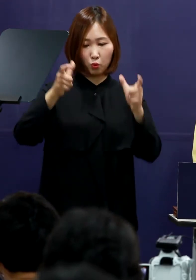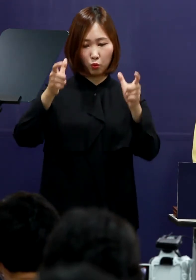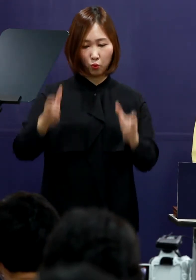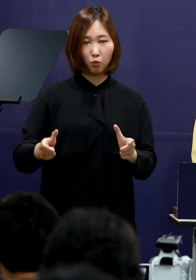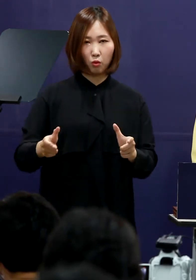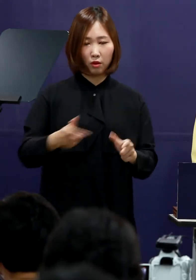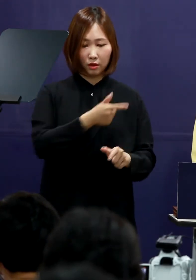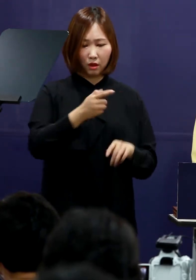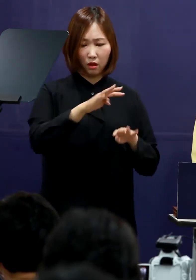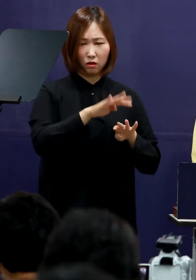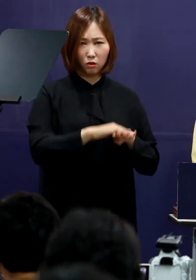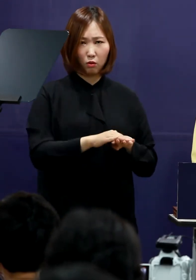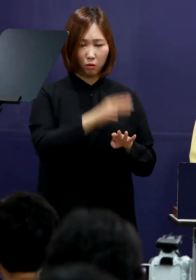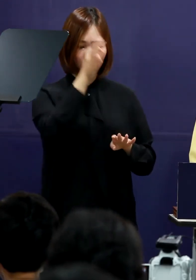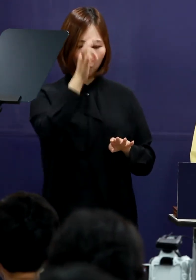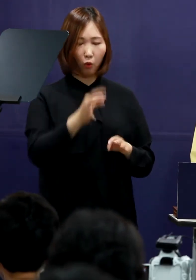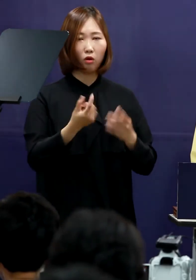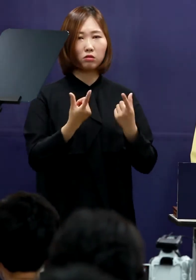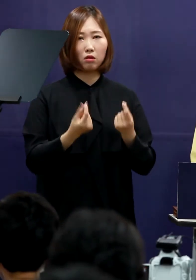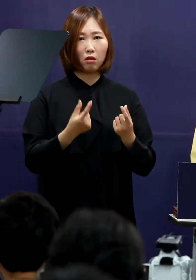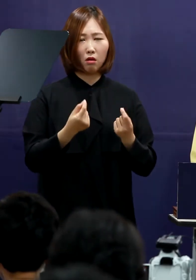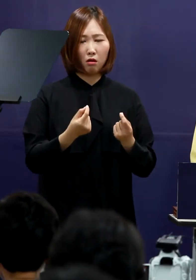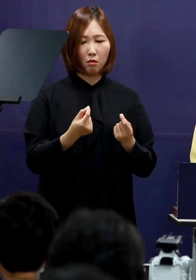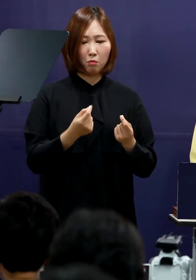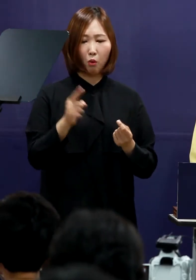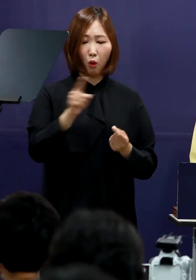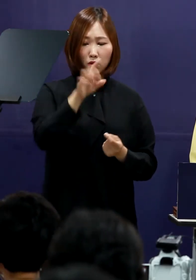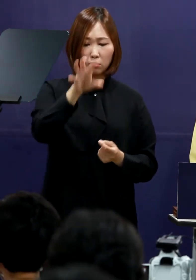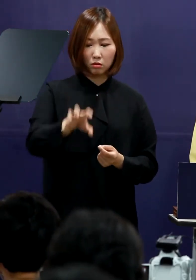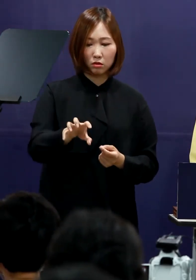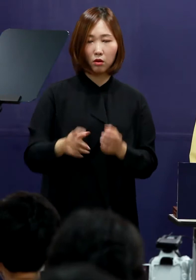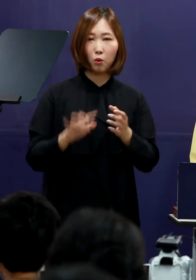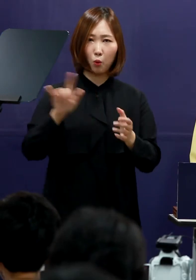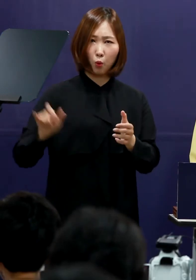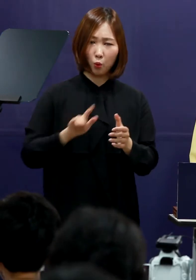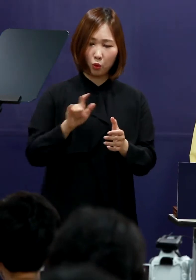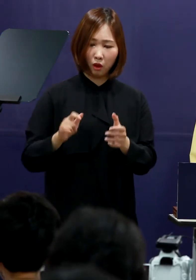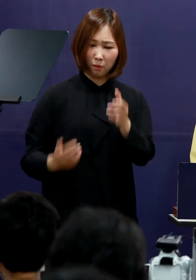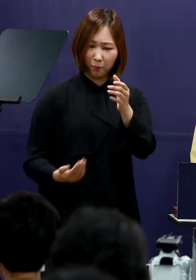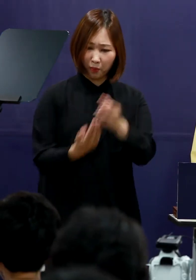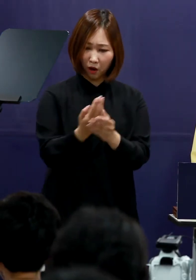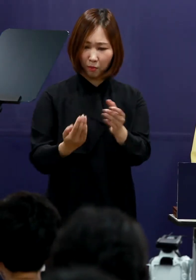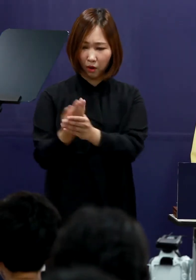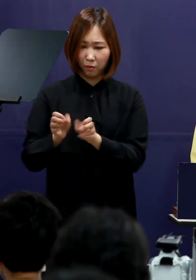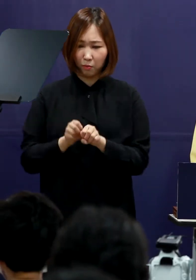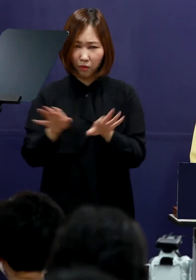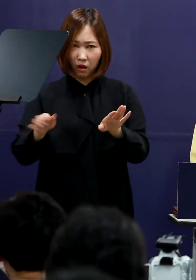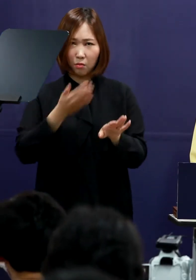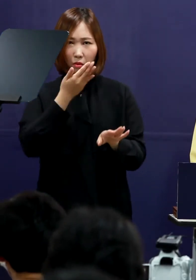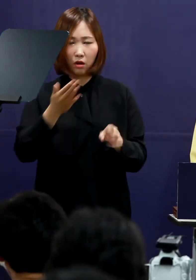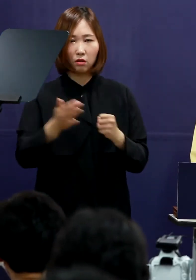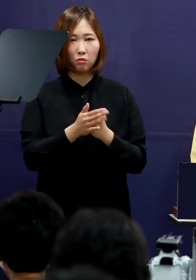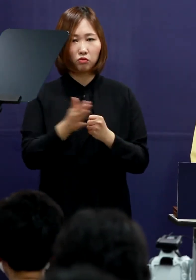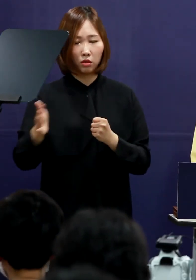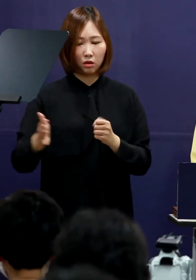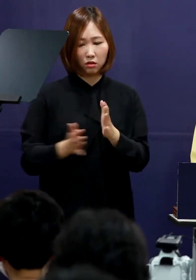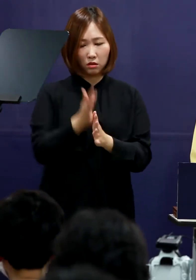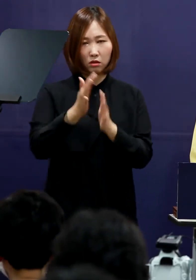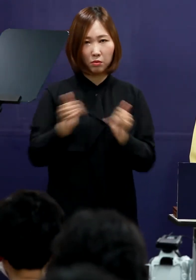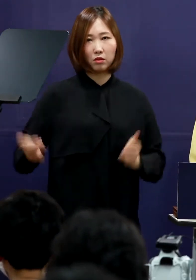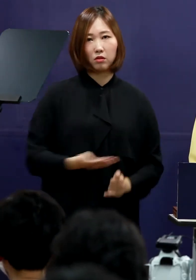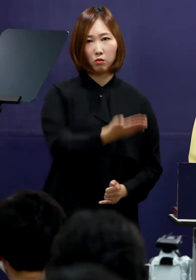의사례에서 보듯이 언제든지 재확산이 이루어질 수 있는 만큼 우리 시민 여러분께서는